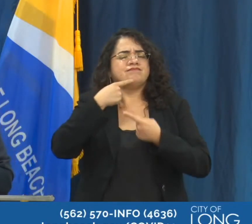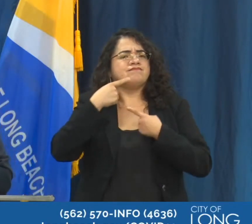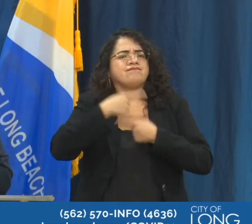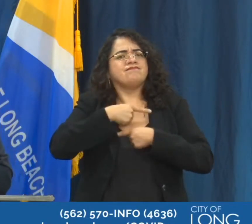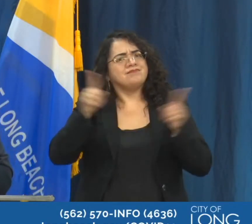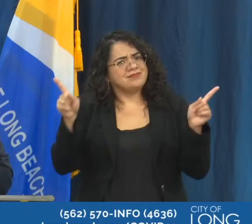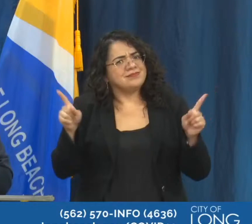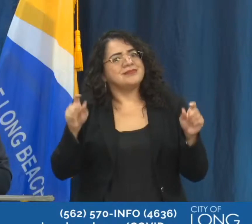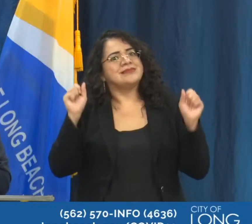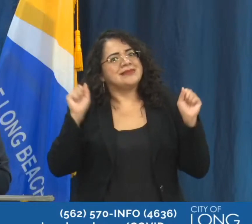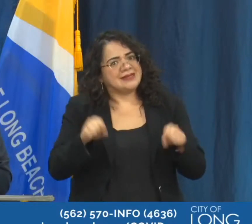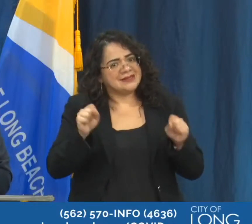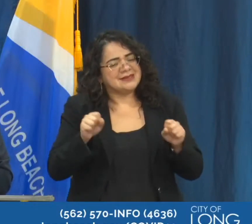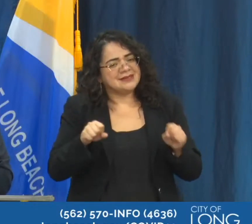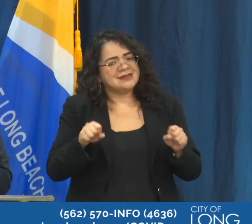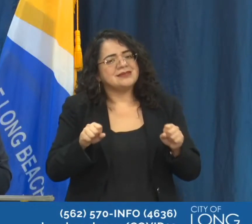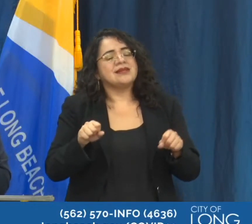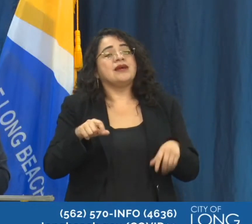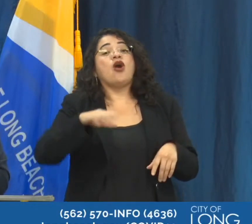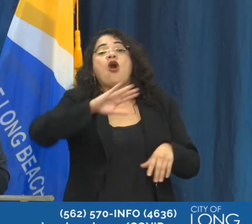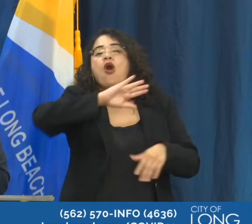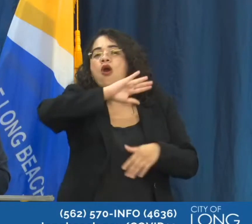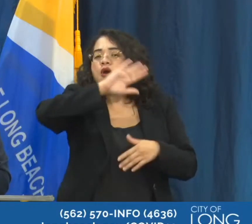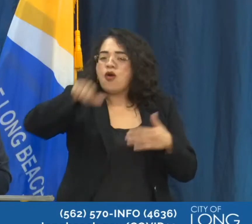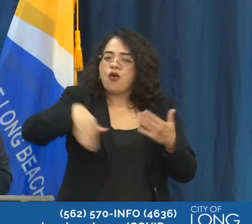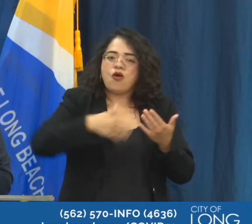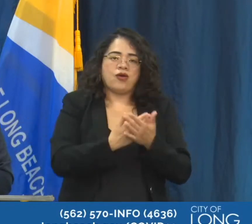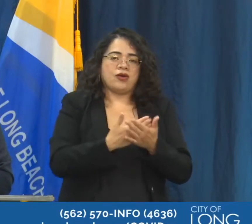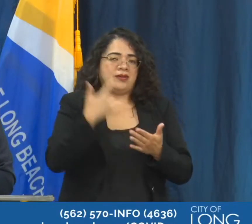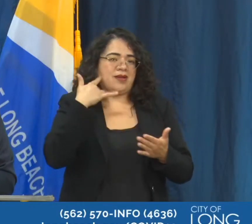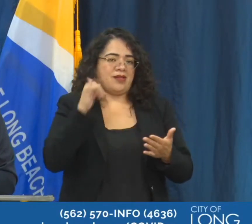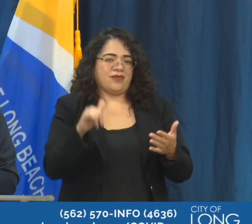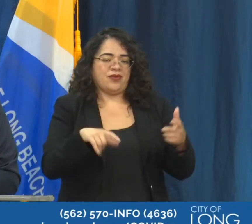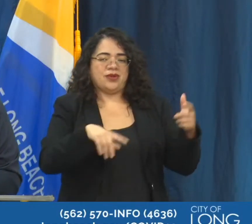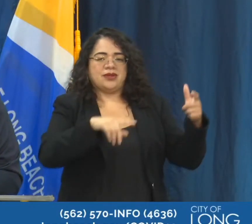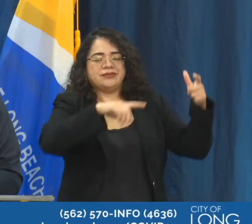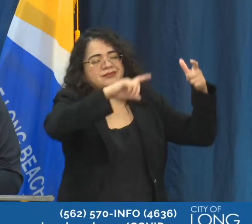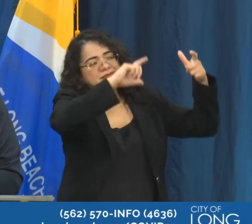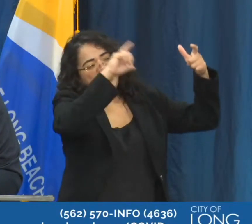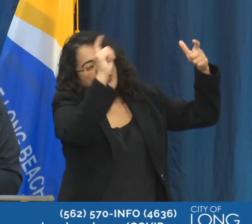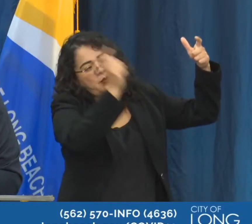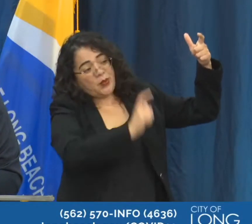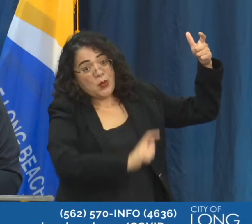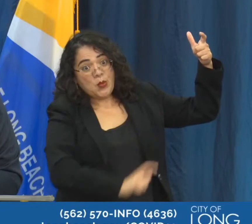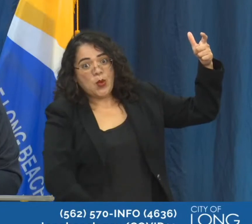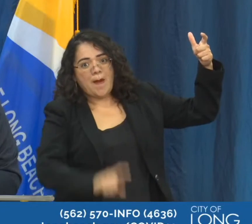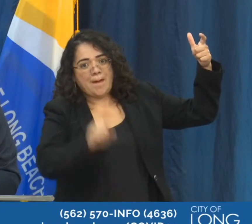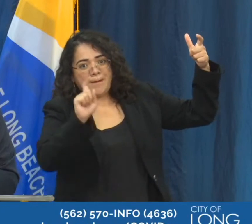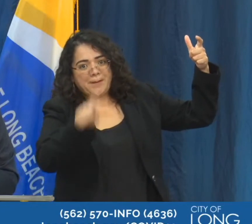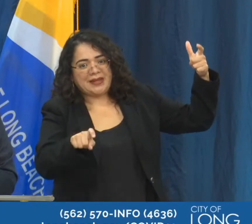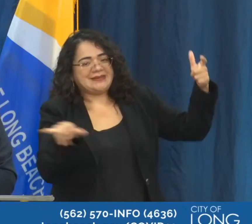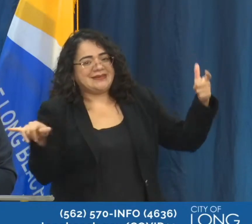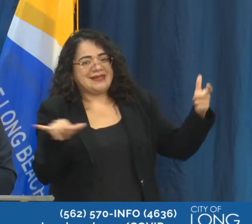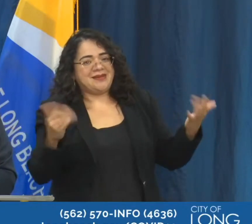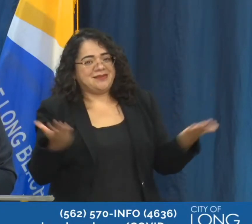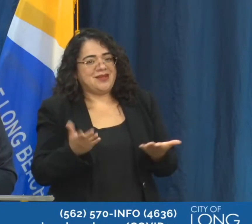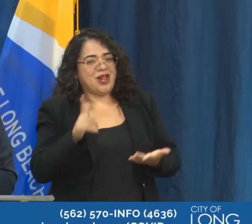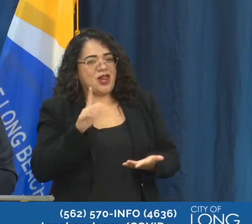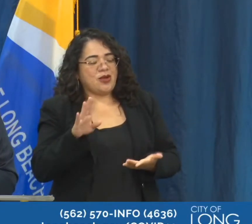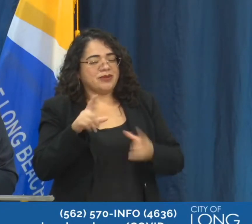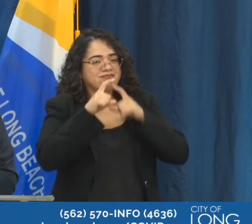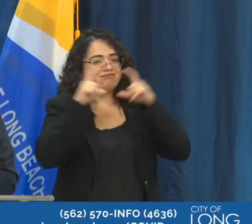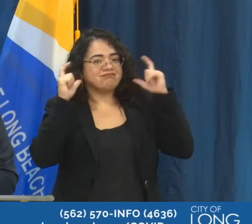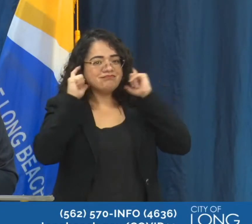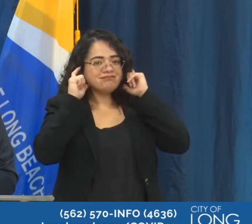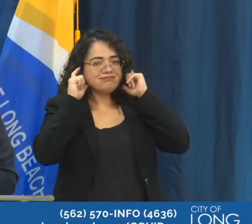este está recomendando que es asegurar que todos estén todavía usando sus coberturas para la cara la